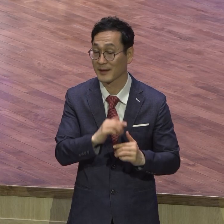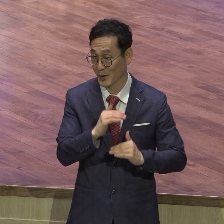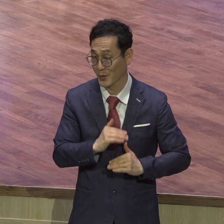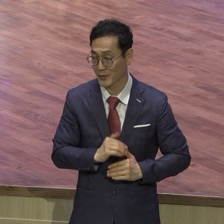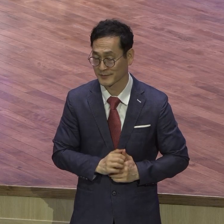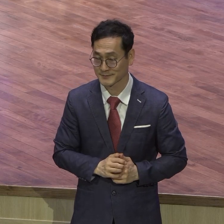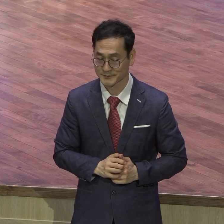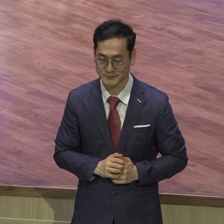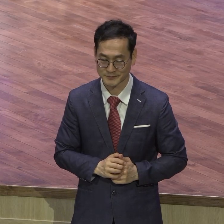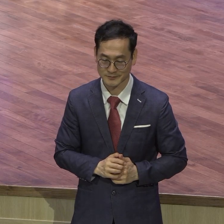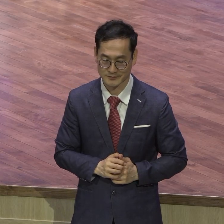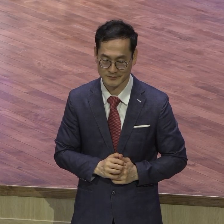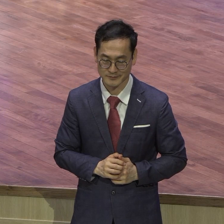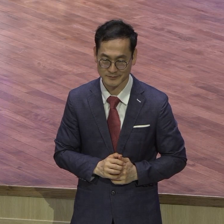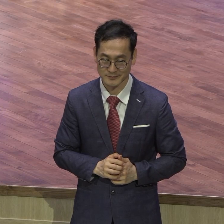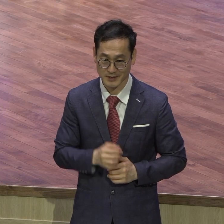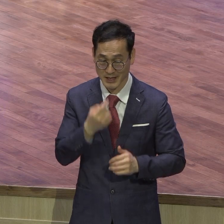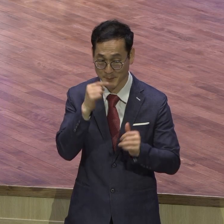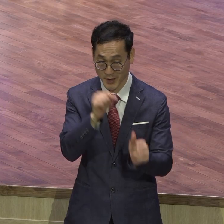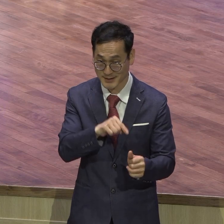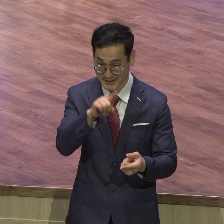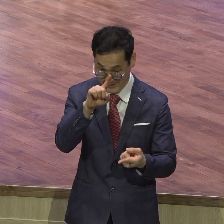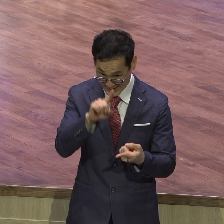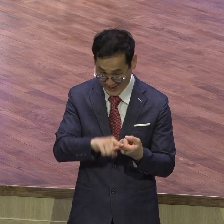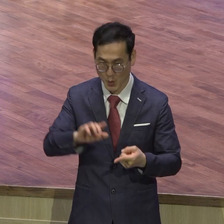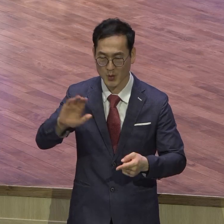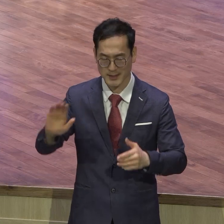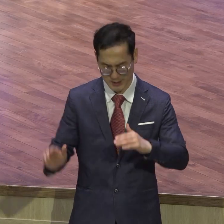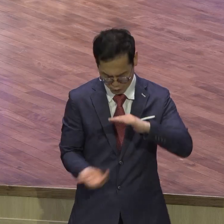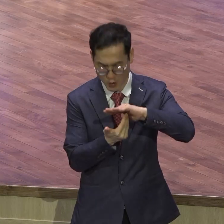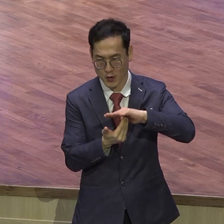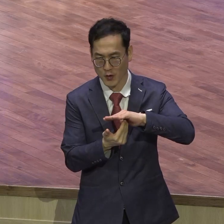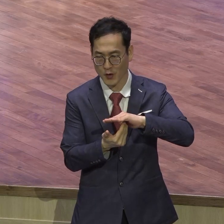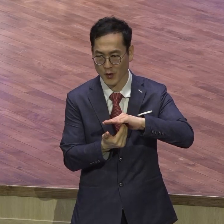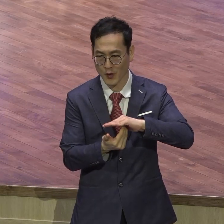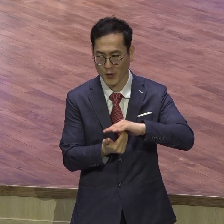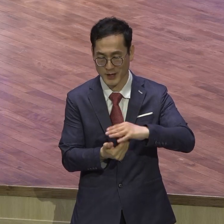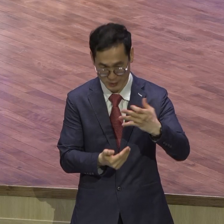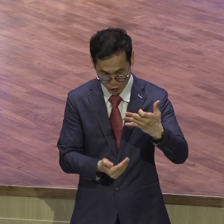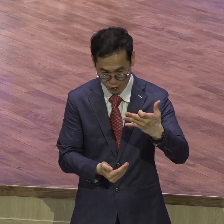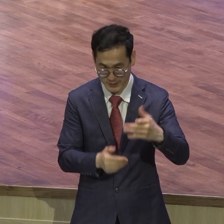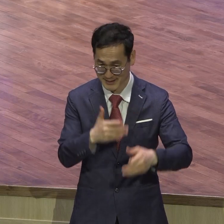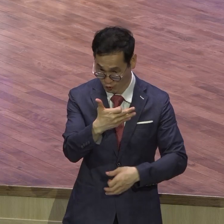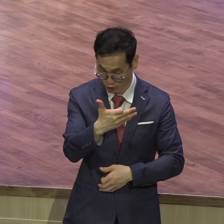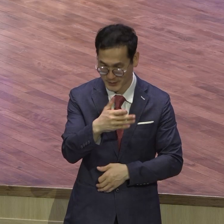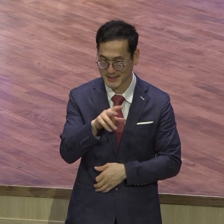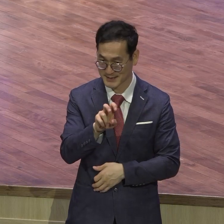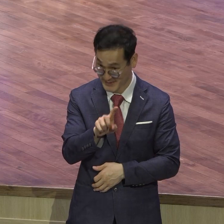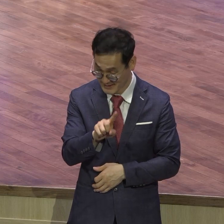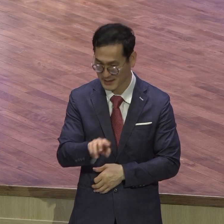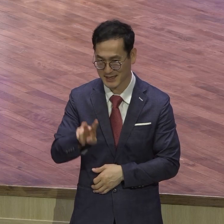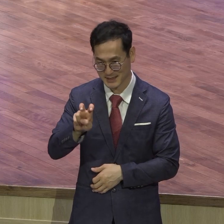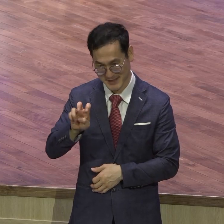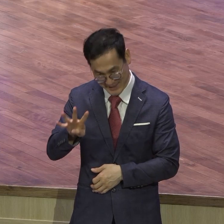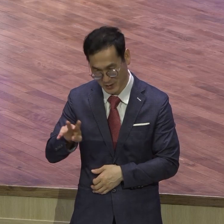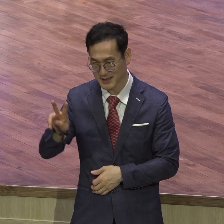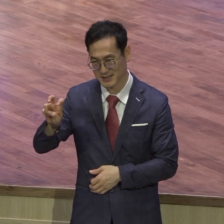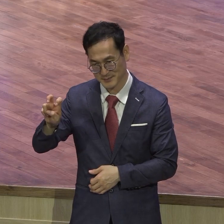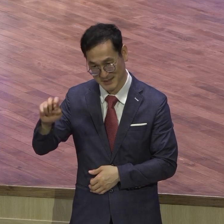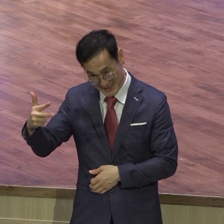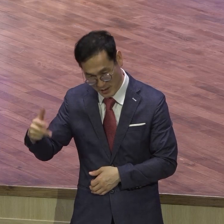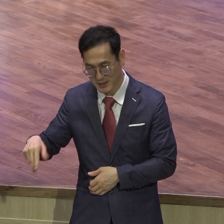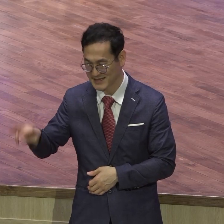여호와께서 모세에게 명령하신 대로 19절 21절 23절 25절 27절 29절